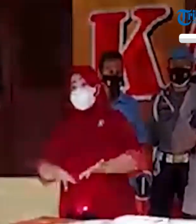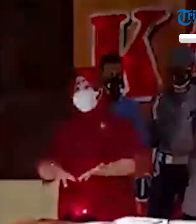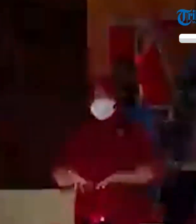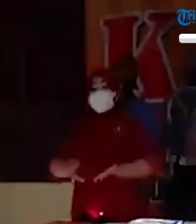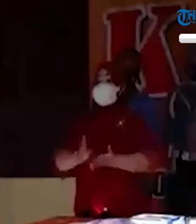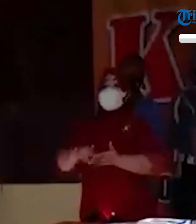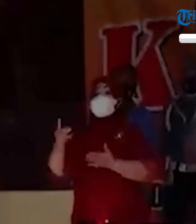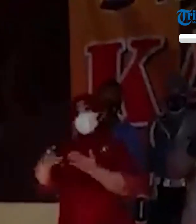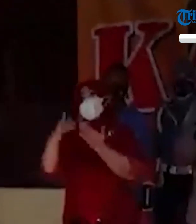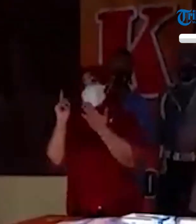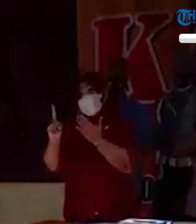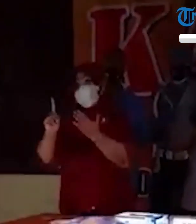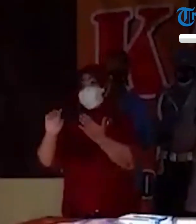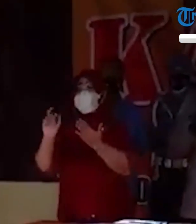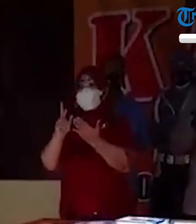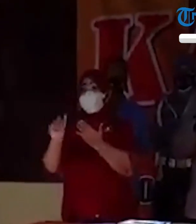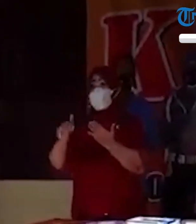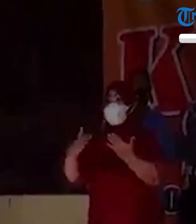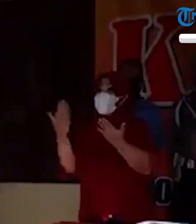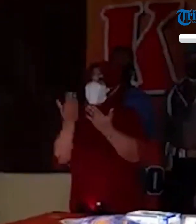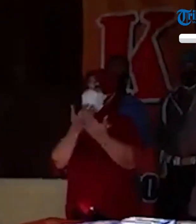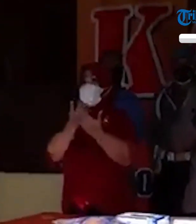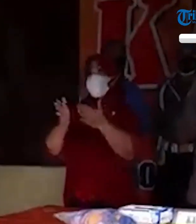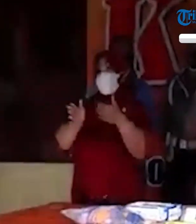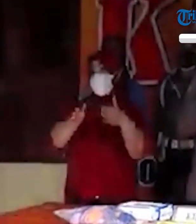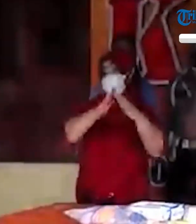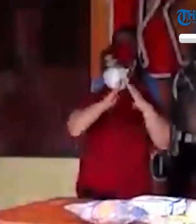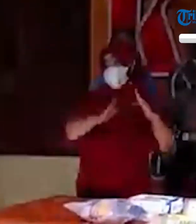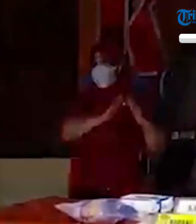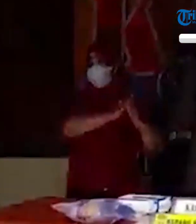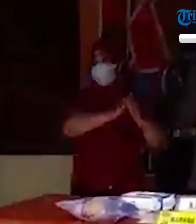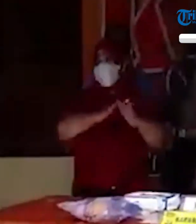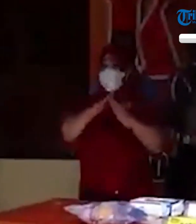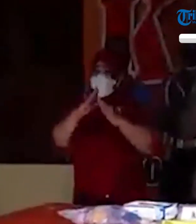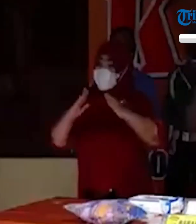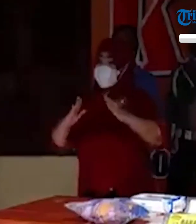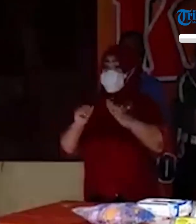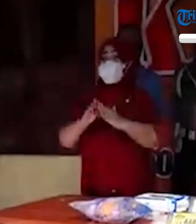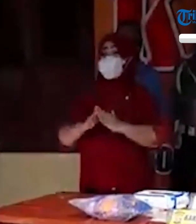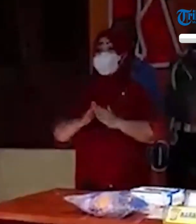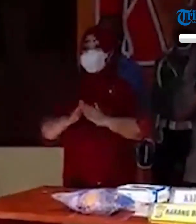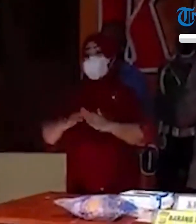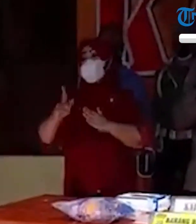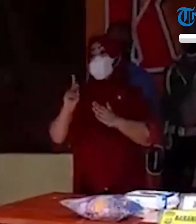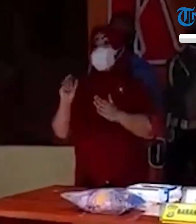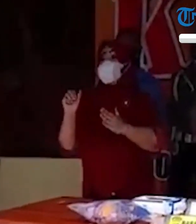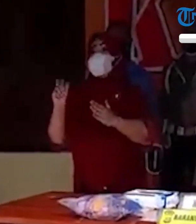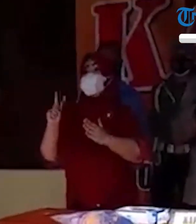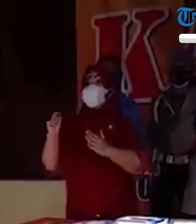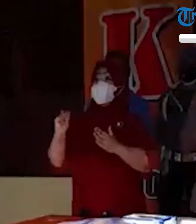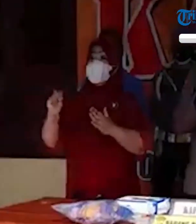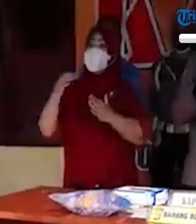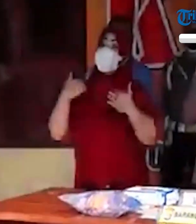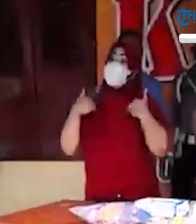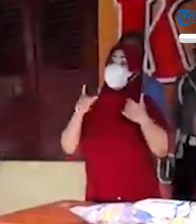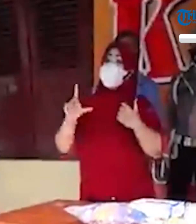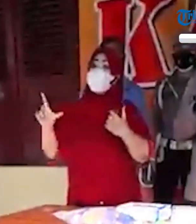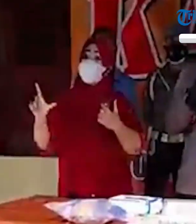pelakunya adalah tetangga korban korban adalah memiliki